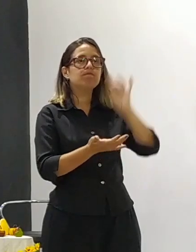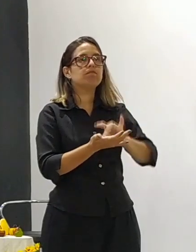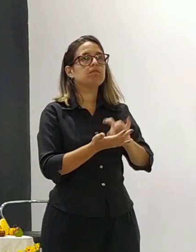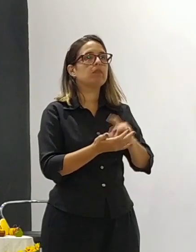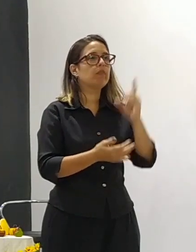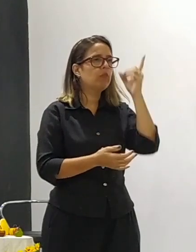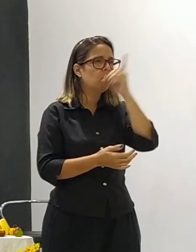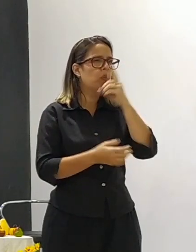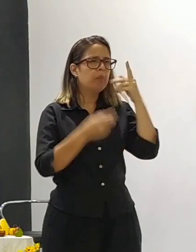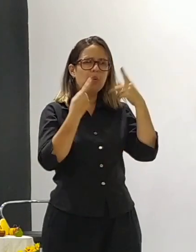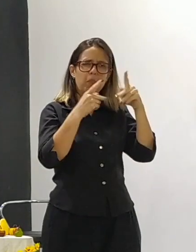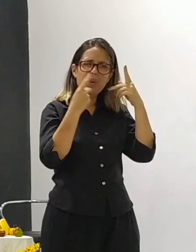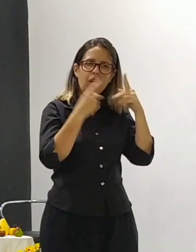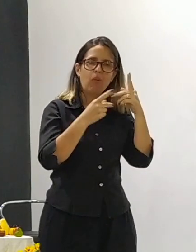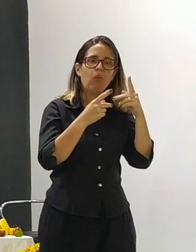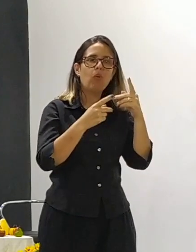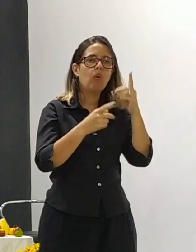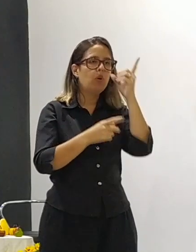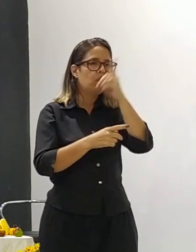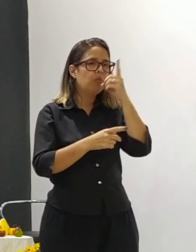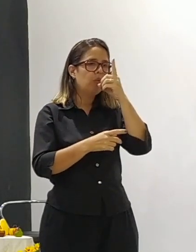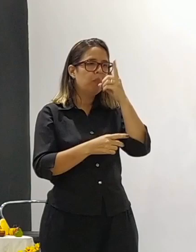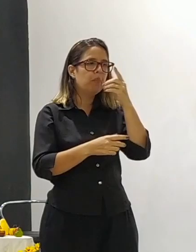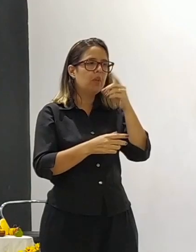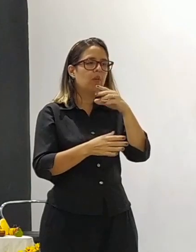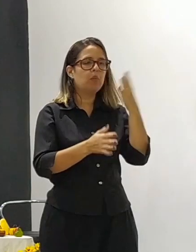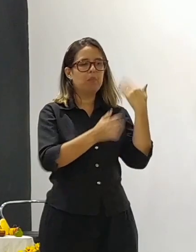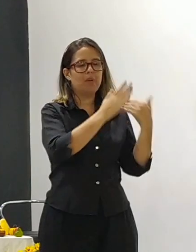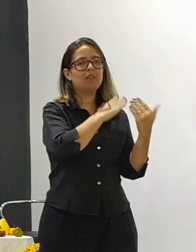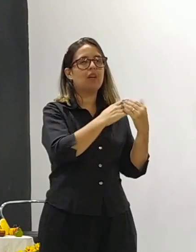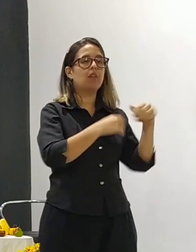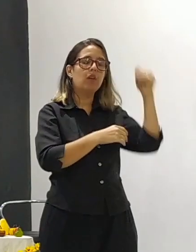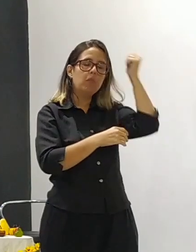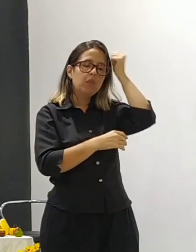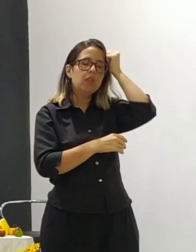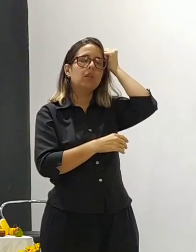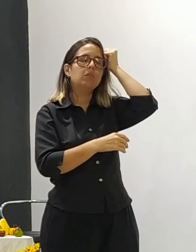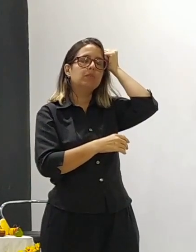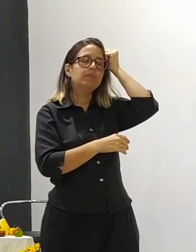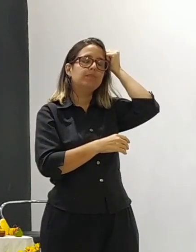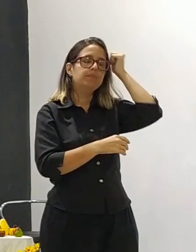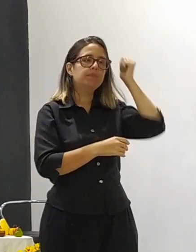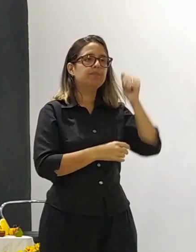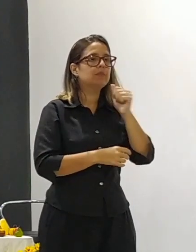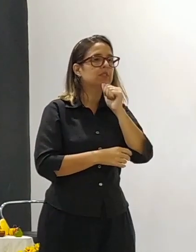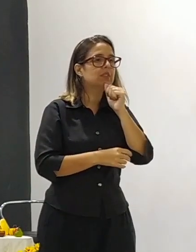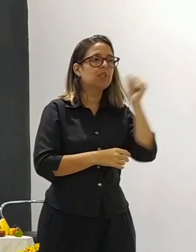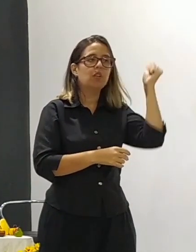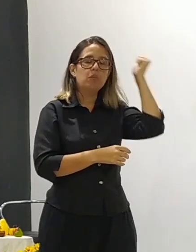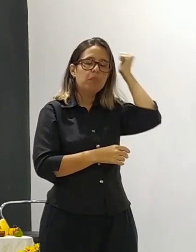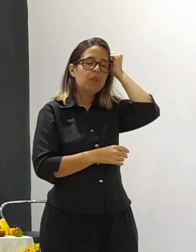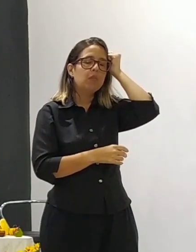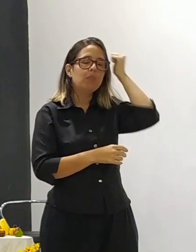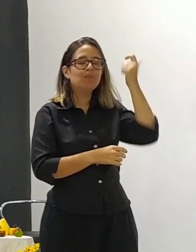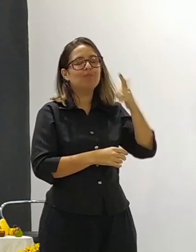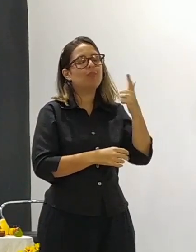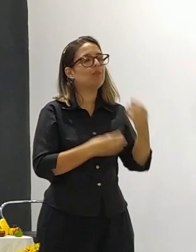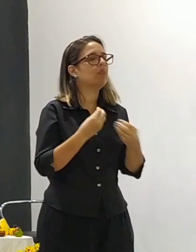domingo passado, foi lindo, aquela mensagem: arrependei-vos. Sem arrependimento não dá,